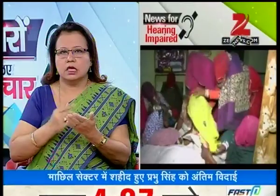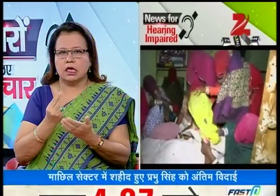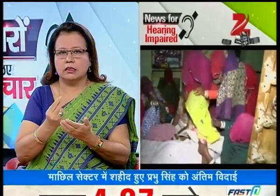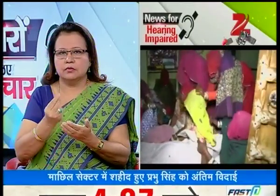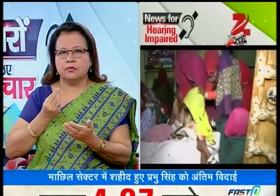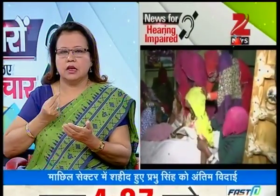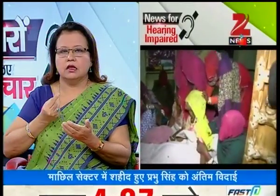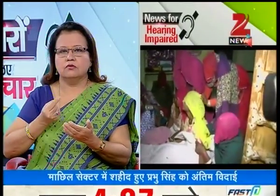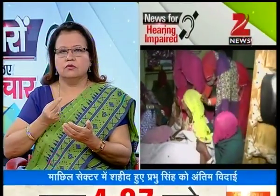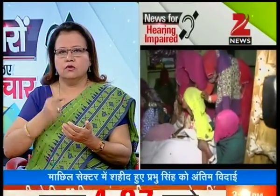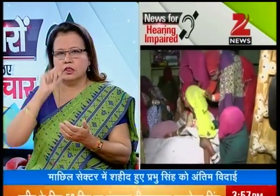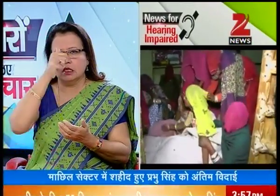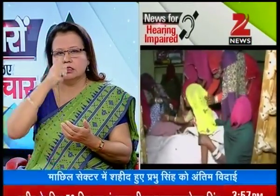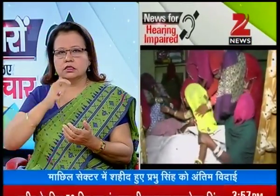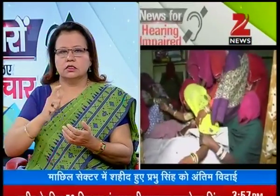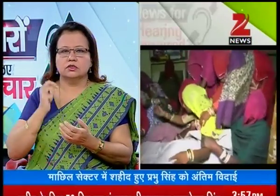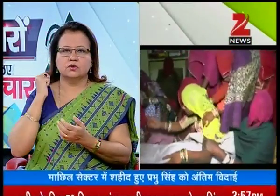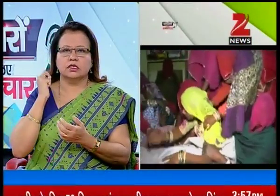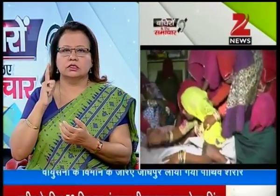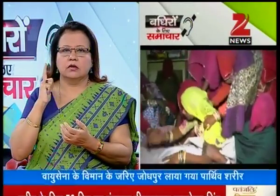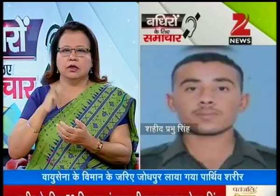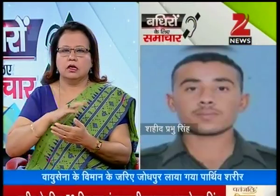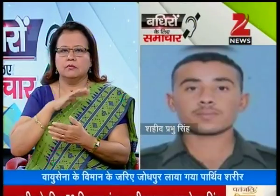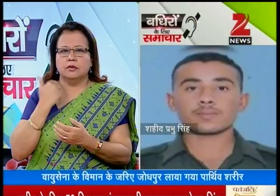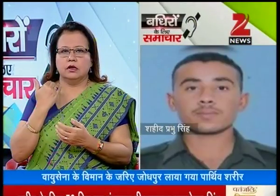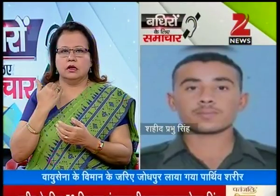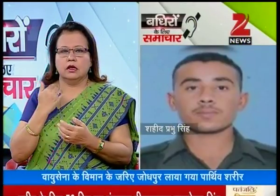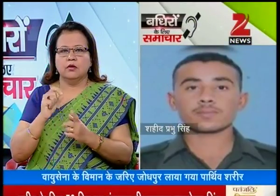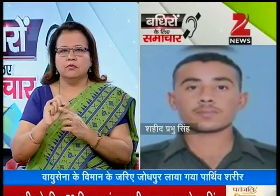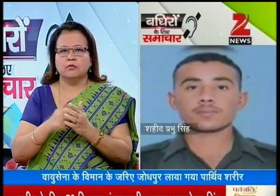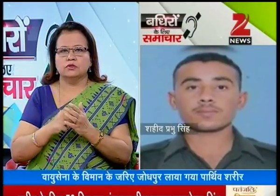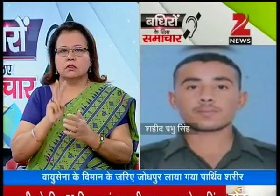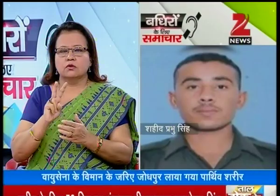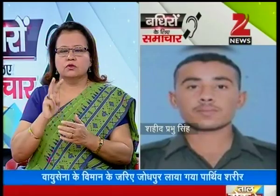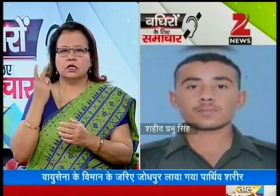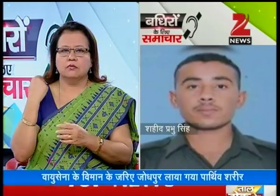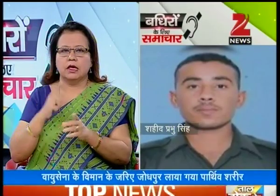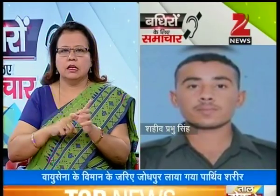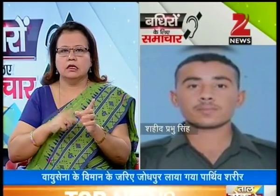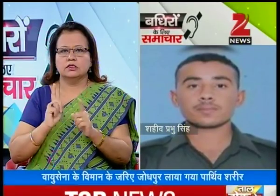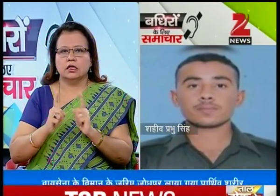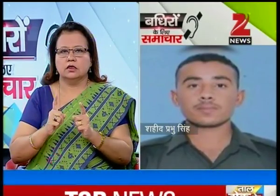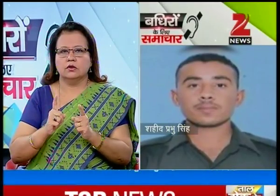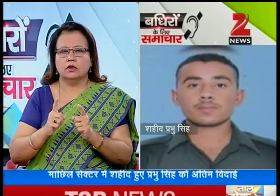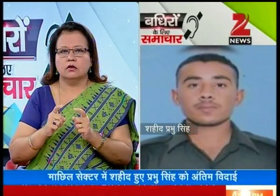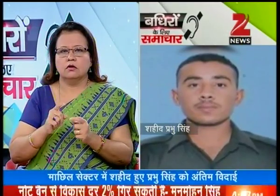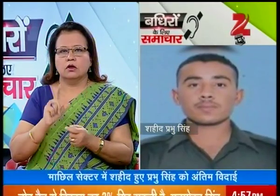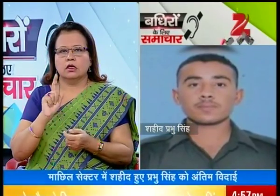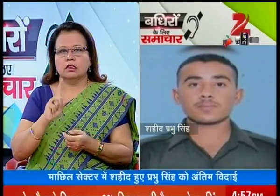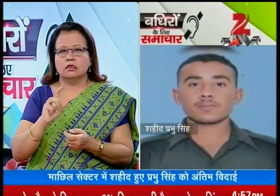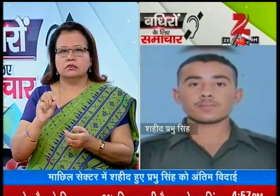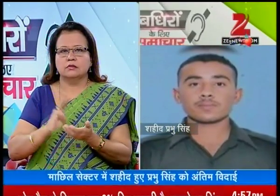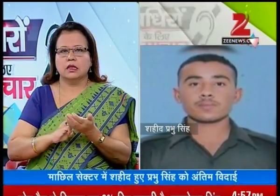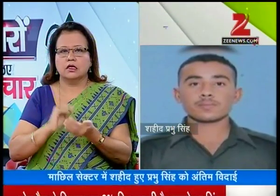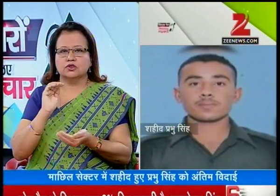जन्मदिन से एक दिन पहले वह देश की सुरक्षा में शहीद हो गए प्रभु सिंह की दो साल पहले शादी हुई थी उनकी 10 महीने की